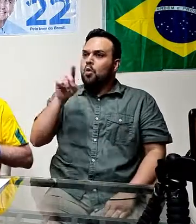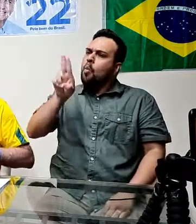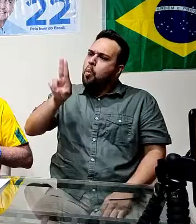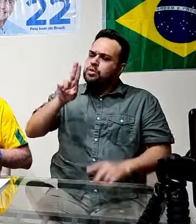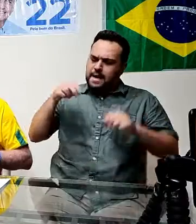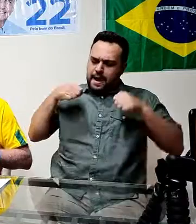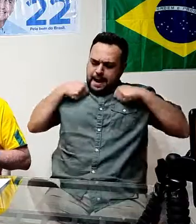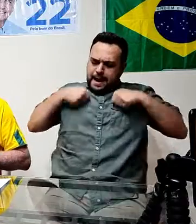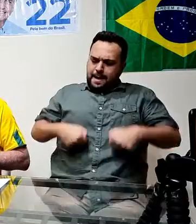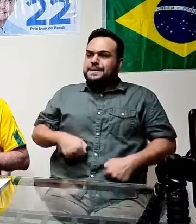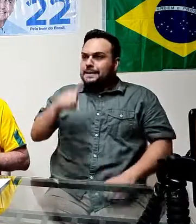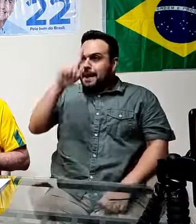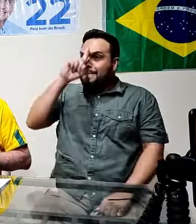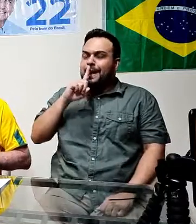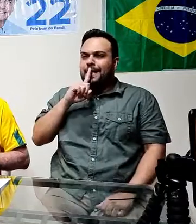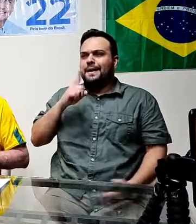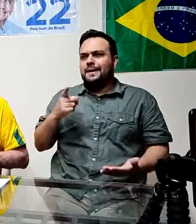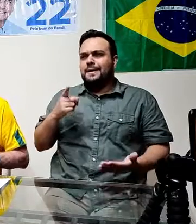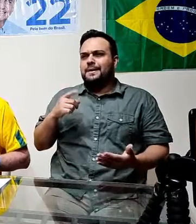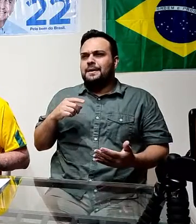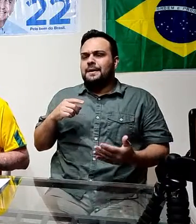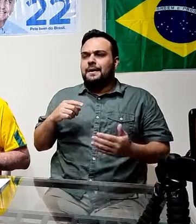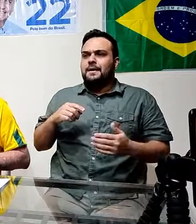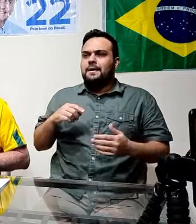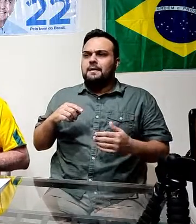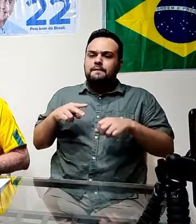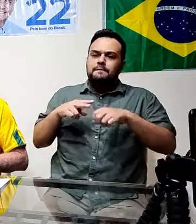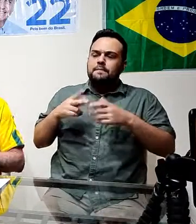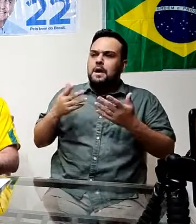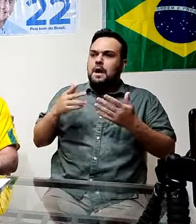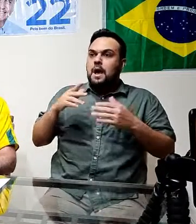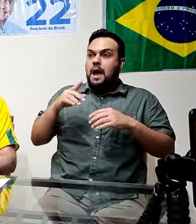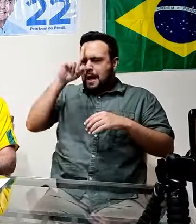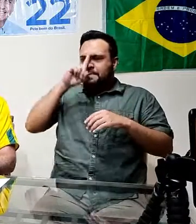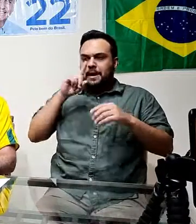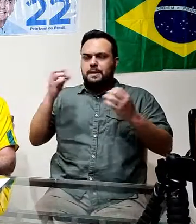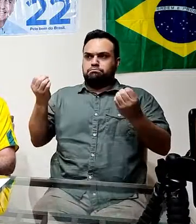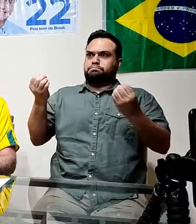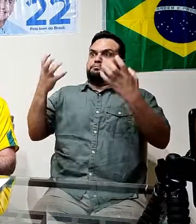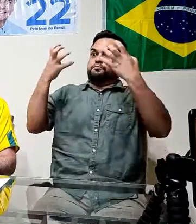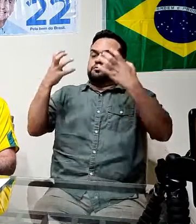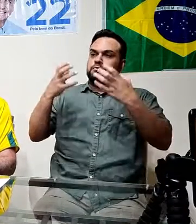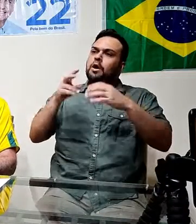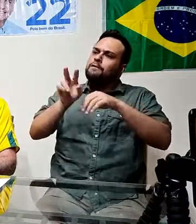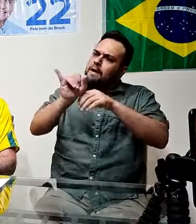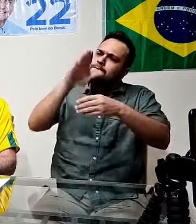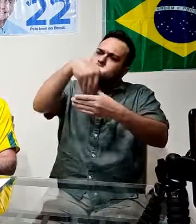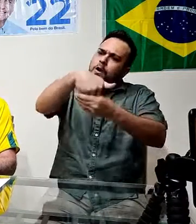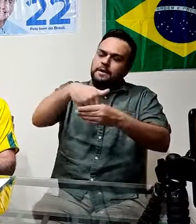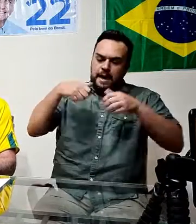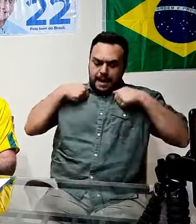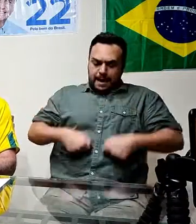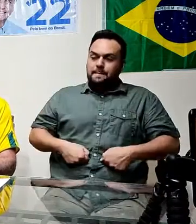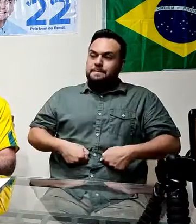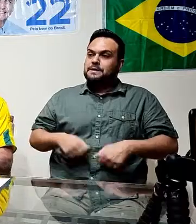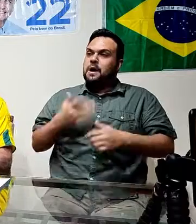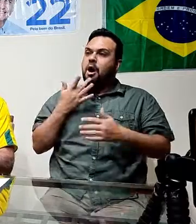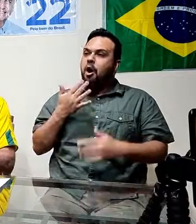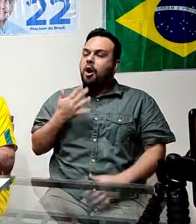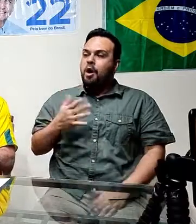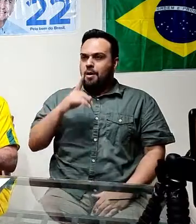com a camisa amarela, de preferência. A amarela vai verde, mas a amarela chama mais atenção. Vá votar com a camisa amarela